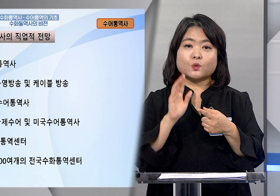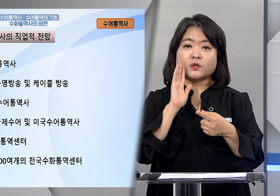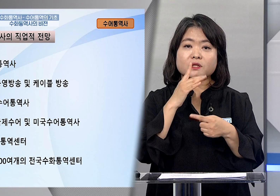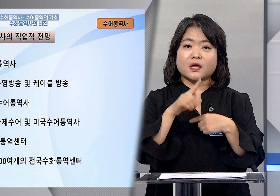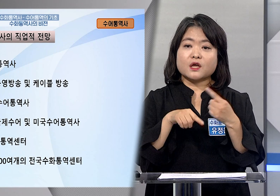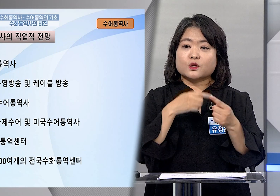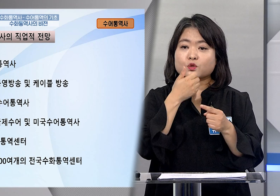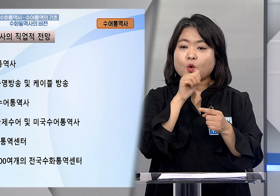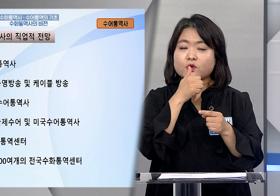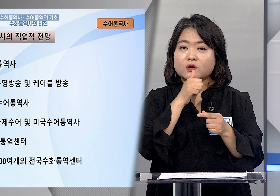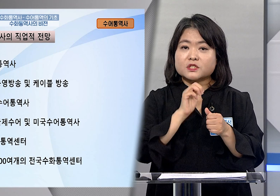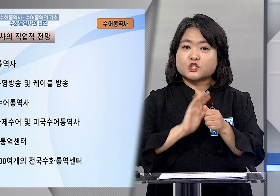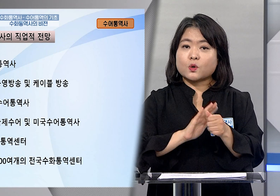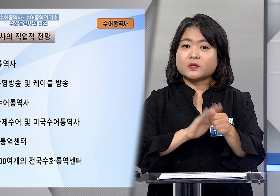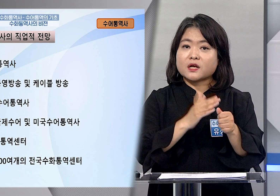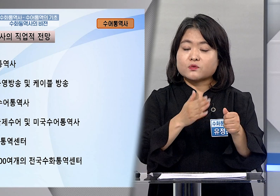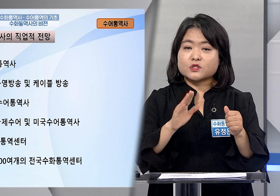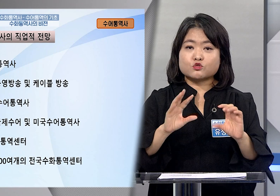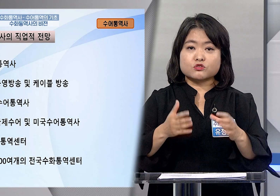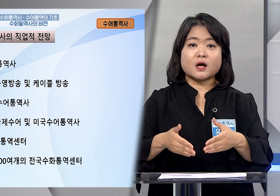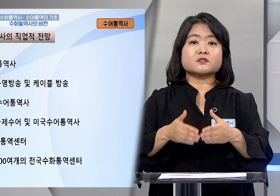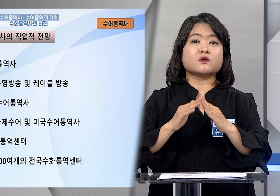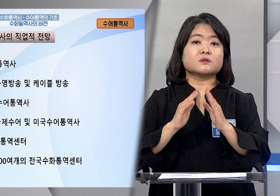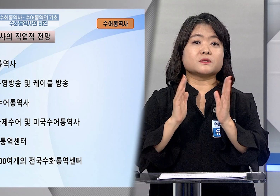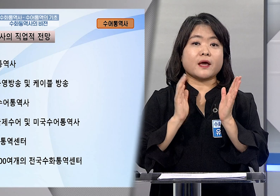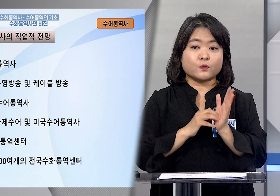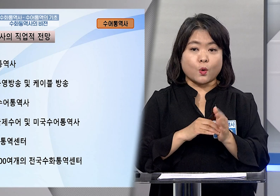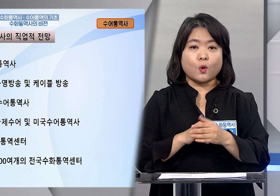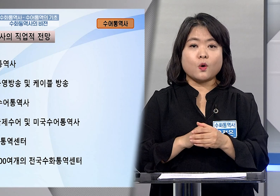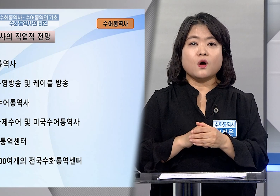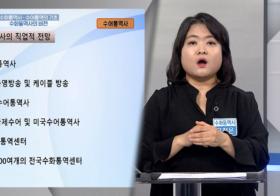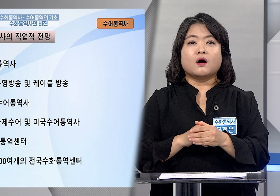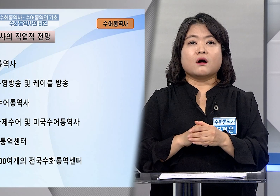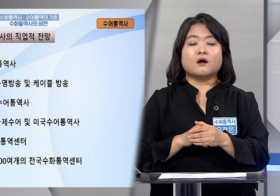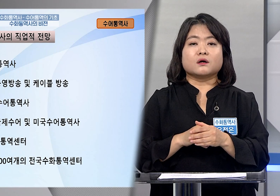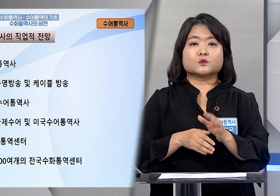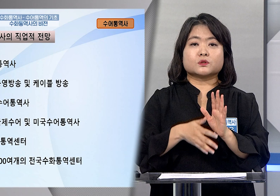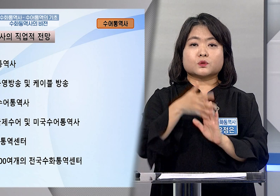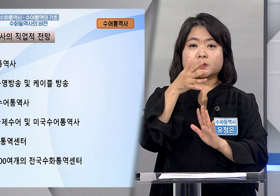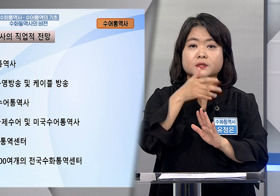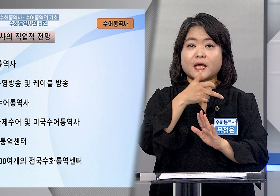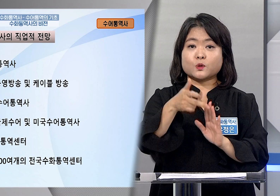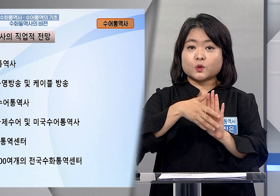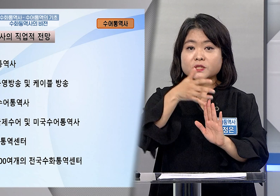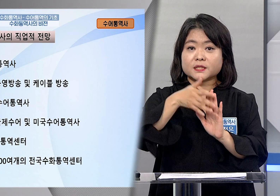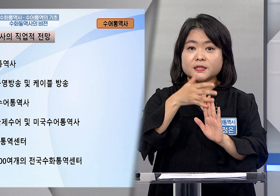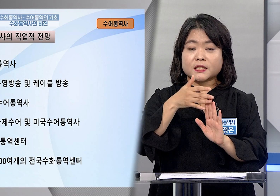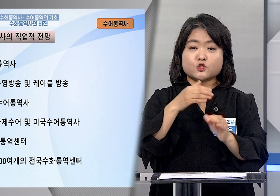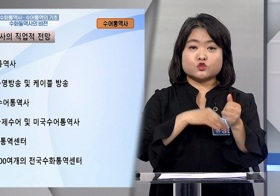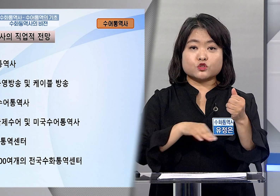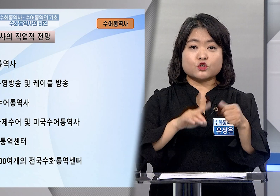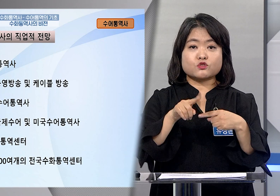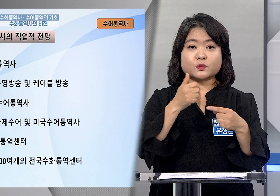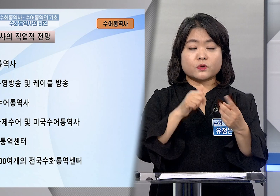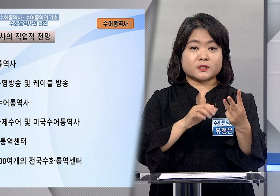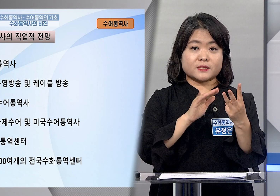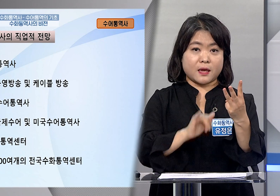농인의 통역을 지원하기 위해서 국가가 설립을 했고 대도시 기준으로 수화통역사